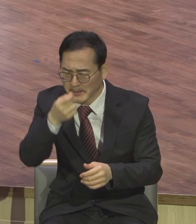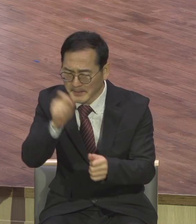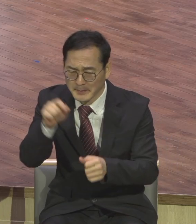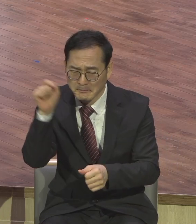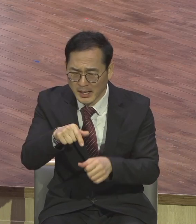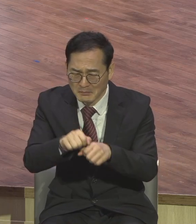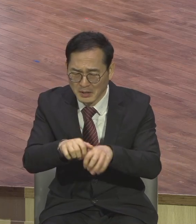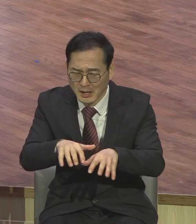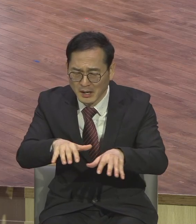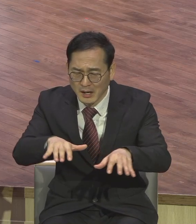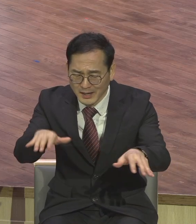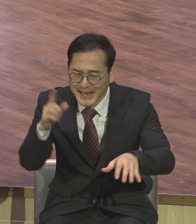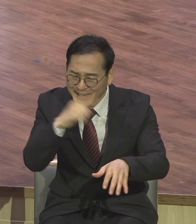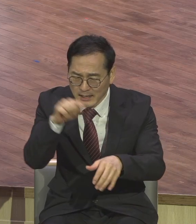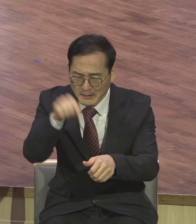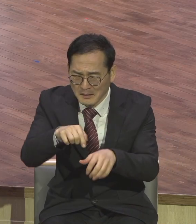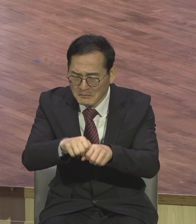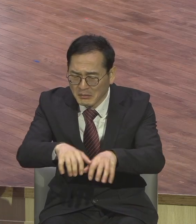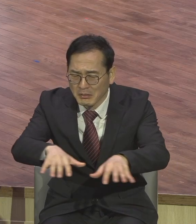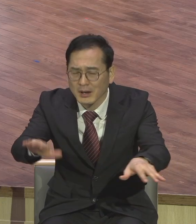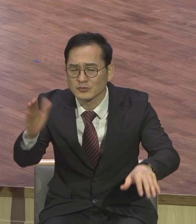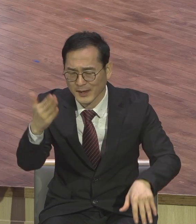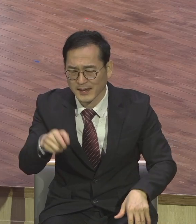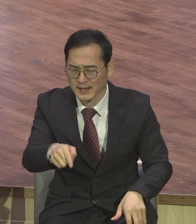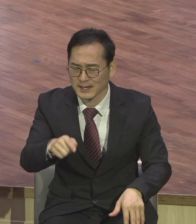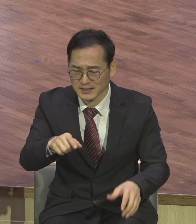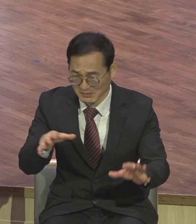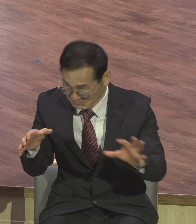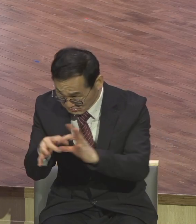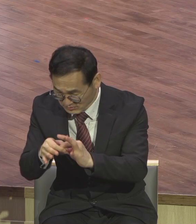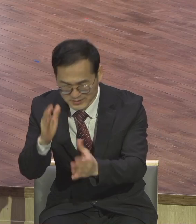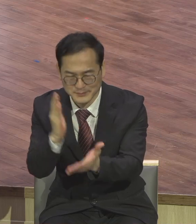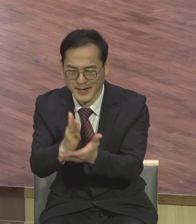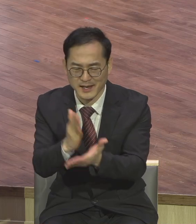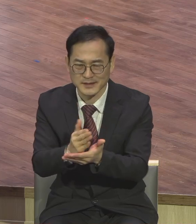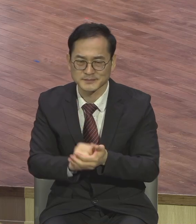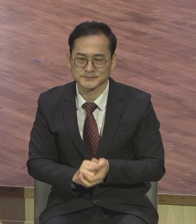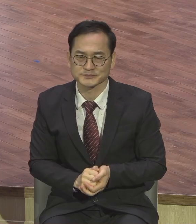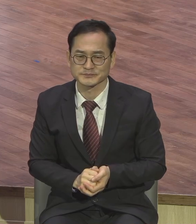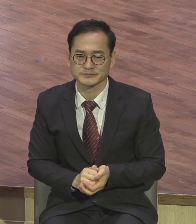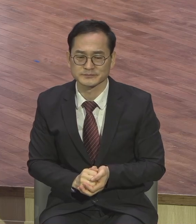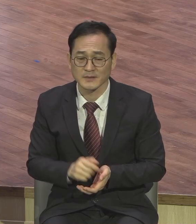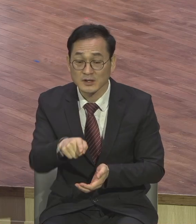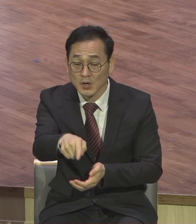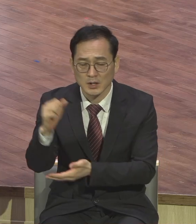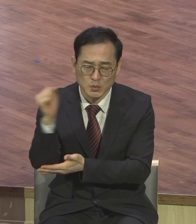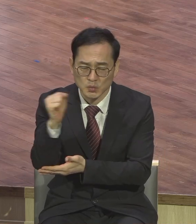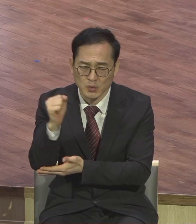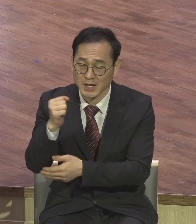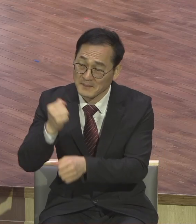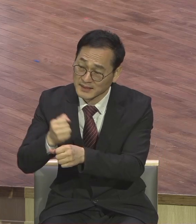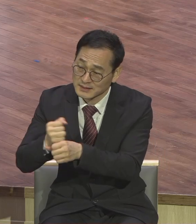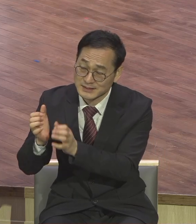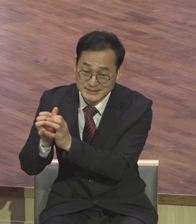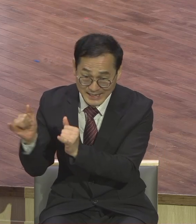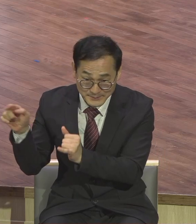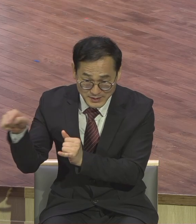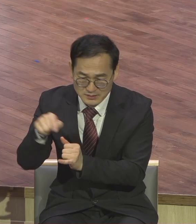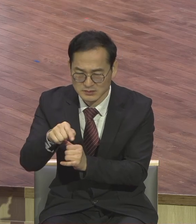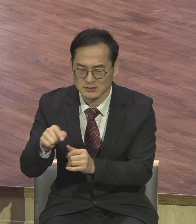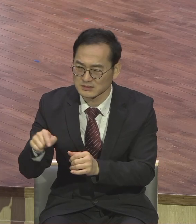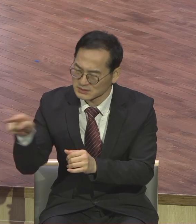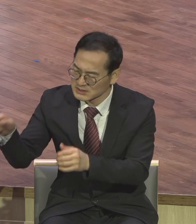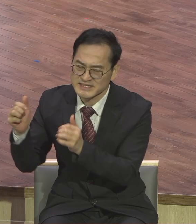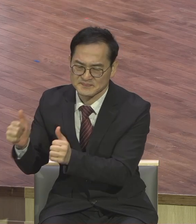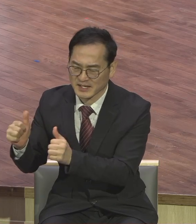너희가 아무 다른 마음을 품지 아니할 줄을 주 안에서 확신하노라. 그러나 너희를 요동하게 하는 자는 누구든지 심판을